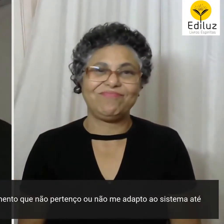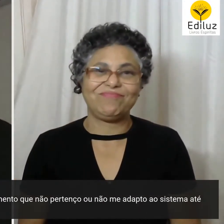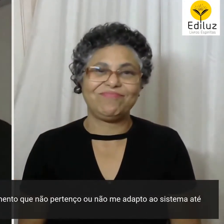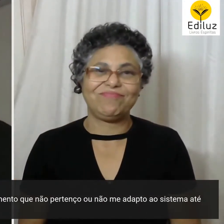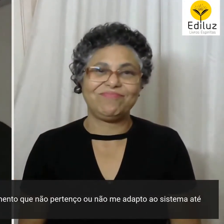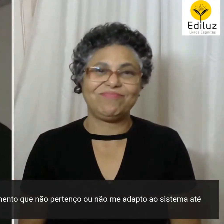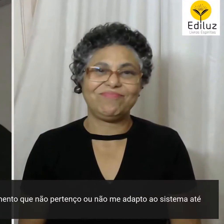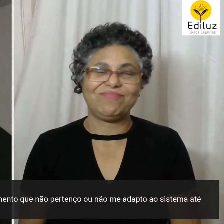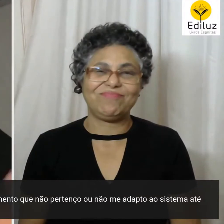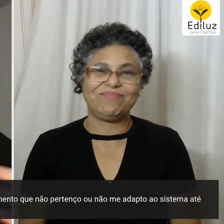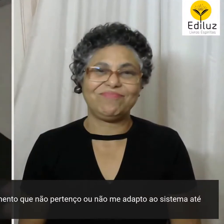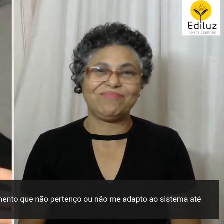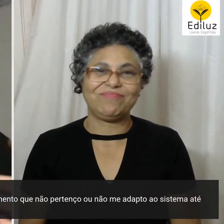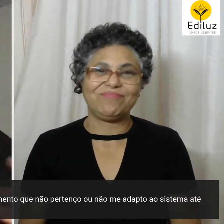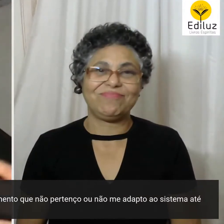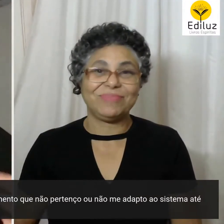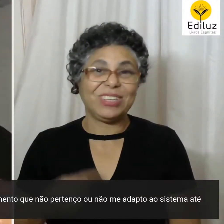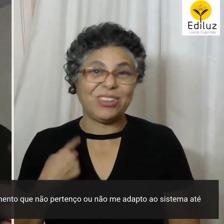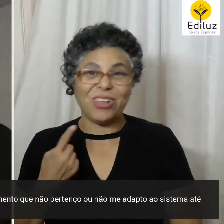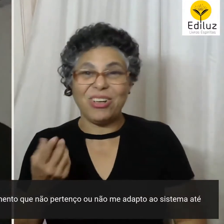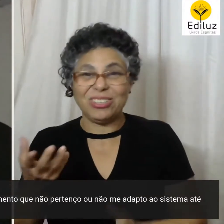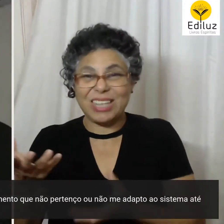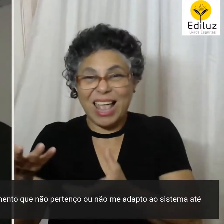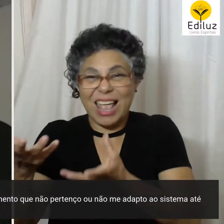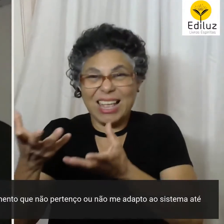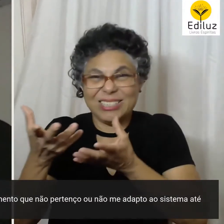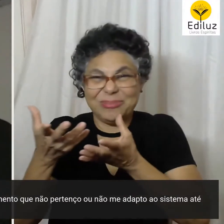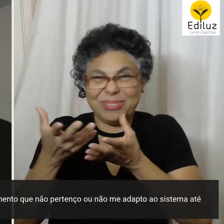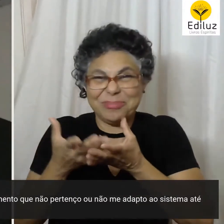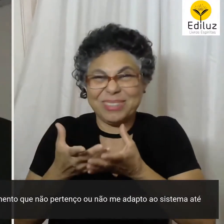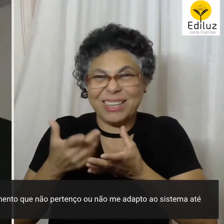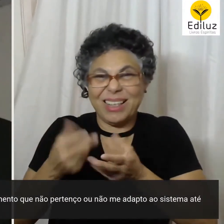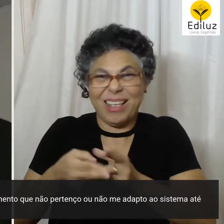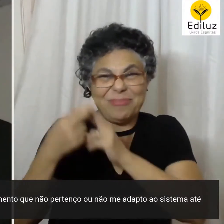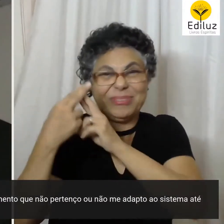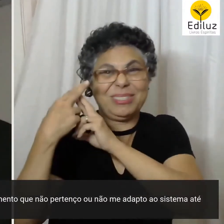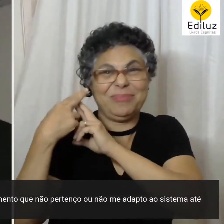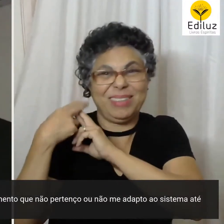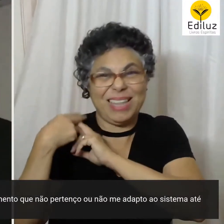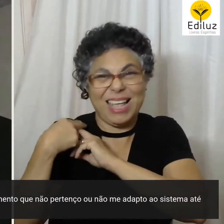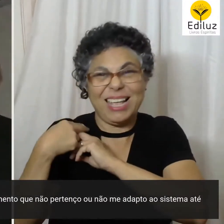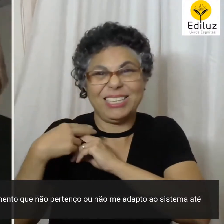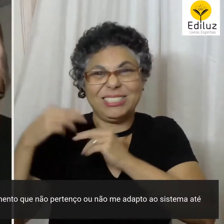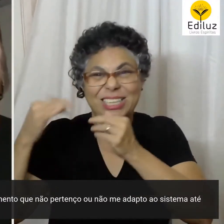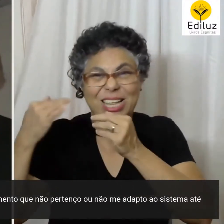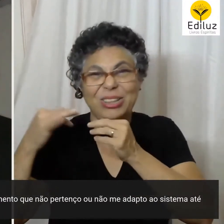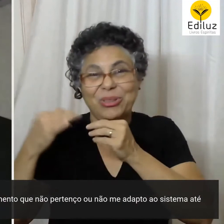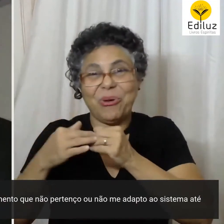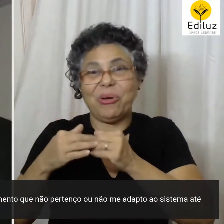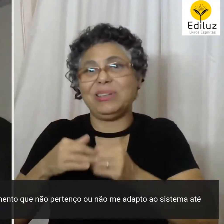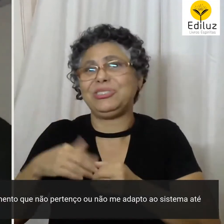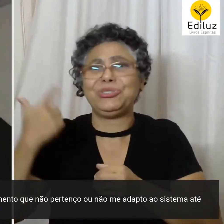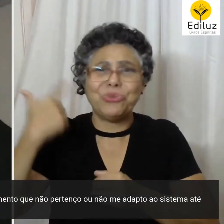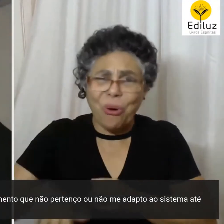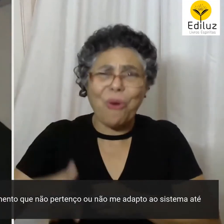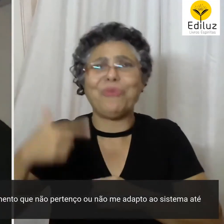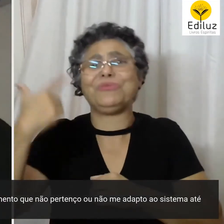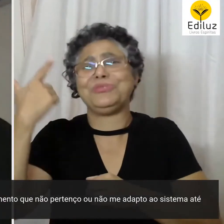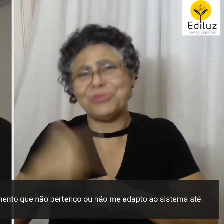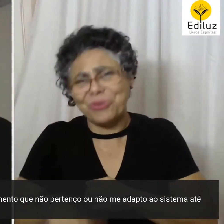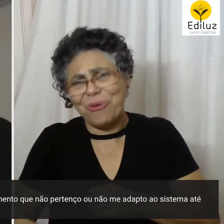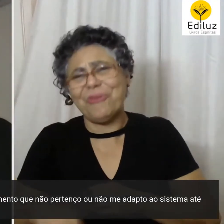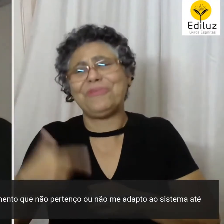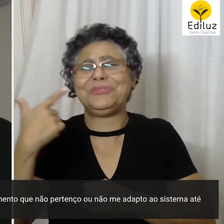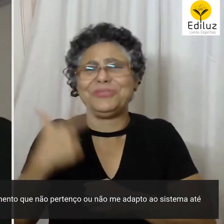arcar com os juros, com a atualização dessa dor. A dor também é atualizada, né? A dor